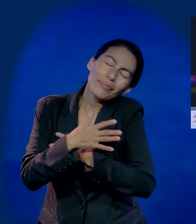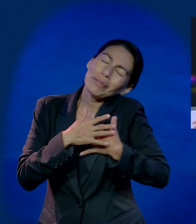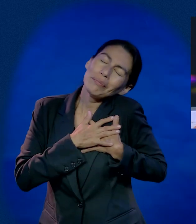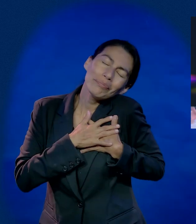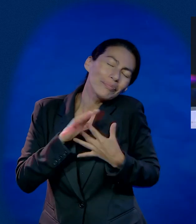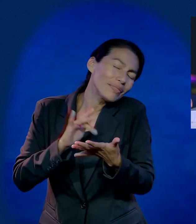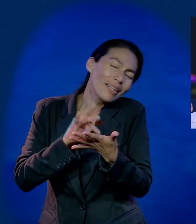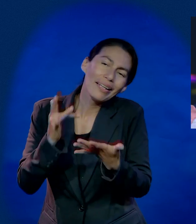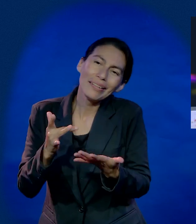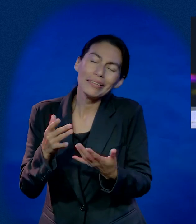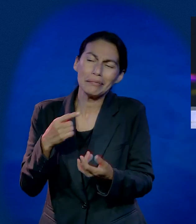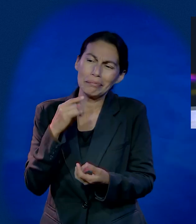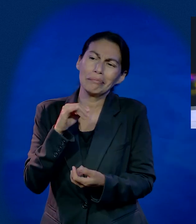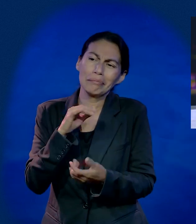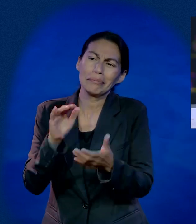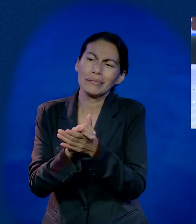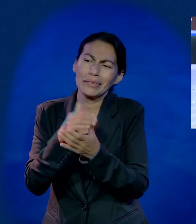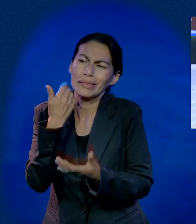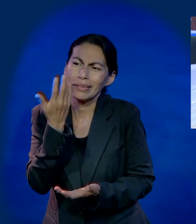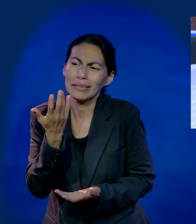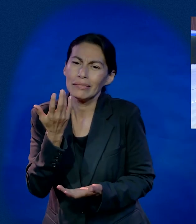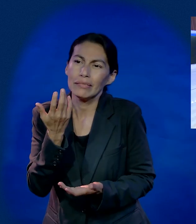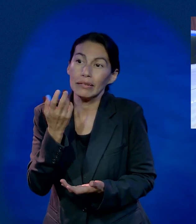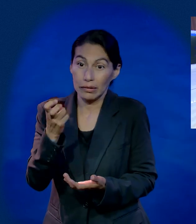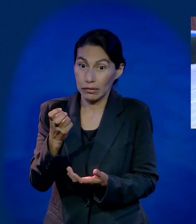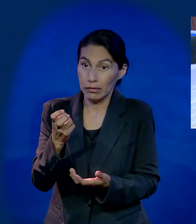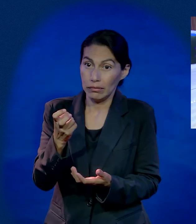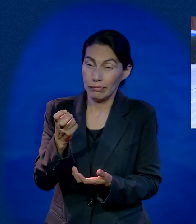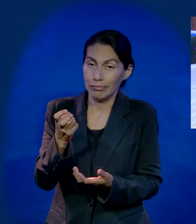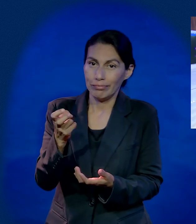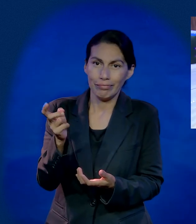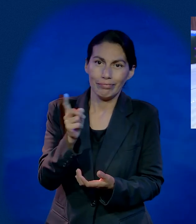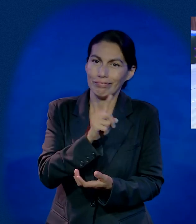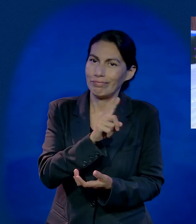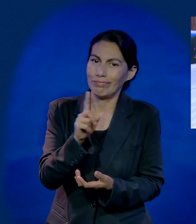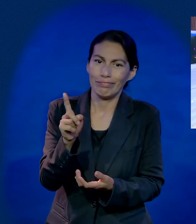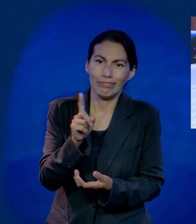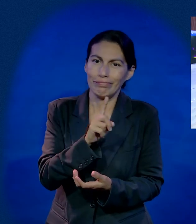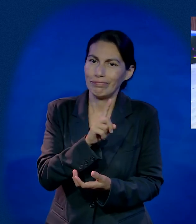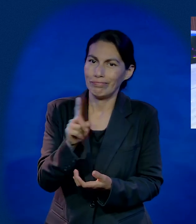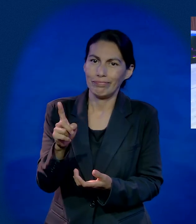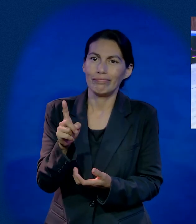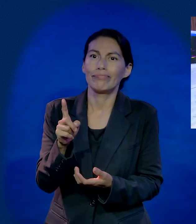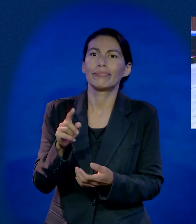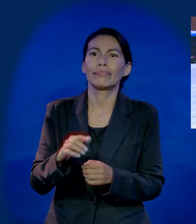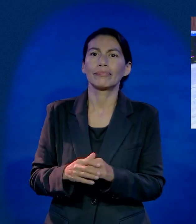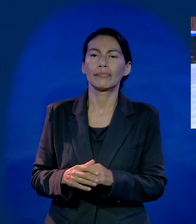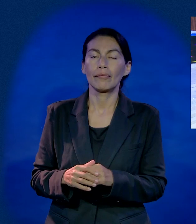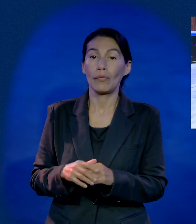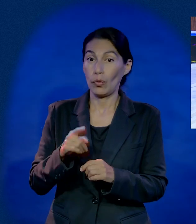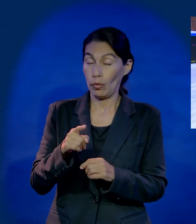¿Lo vas a abrazar? Ay, mi amor, gracias por esta noche. Claro que quería casarme. ¿Eso vas a hacer? No, señor.